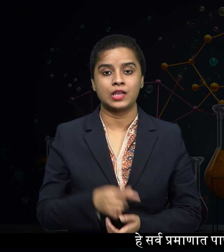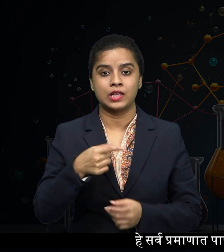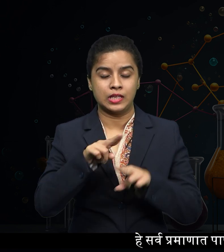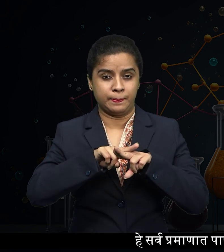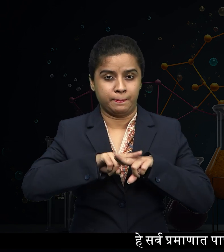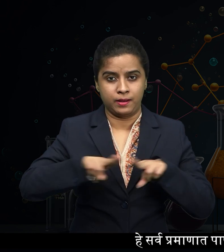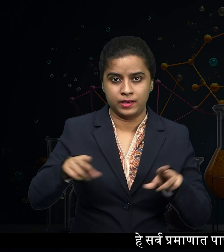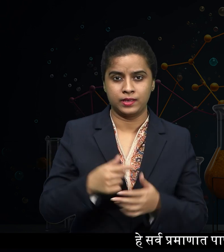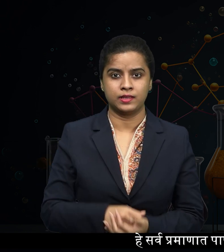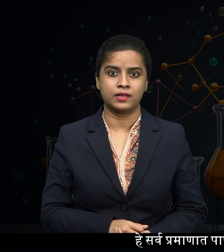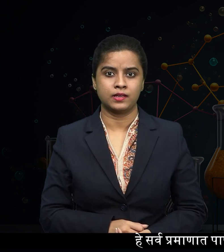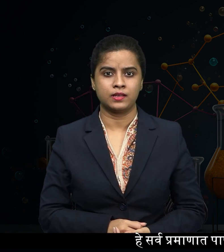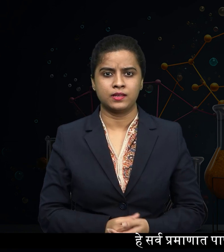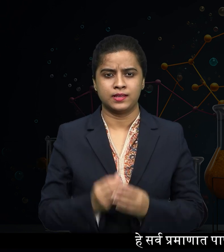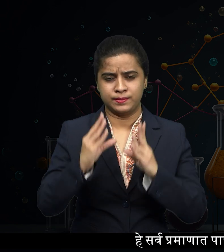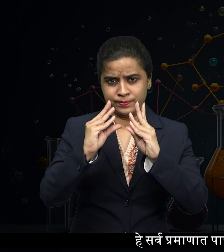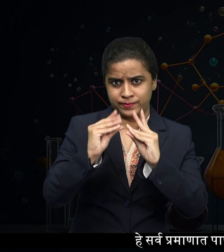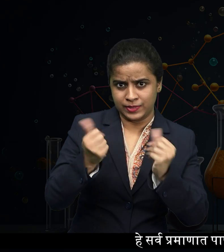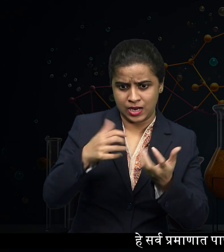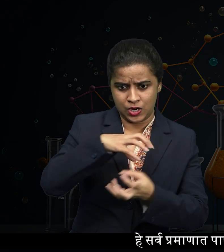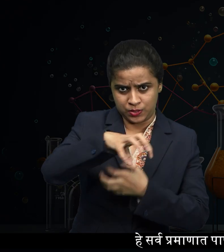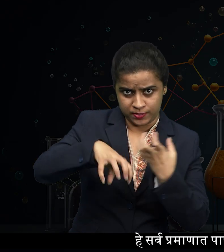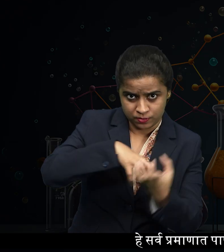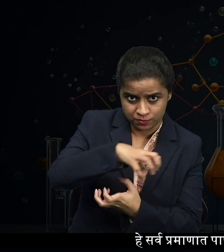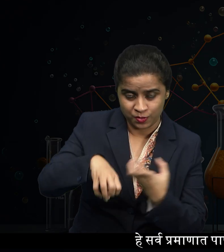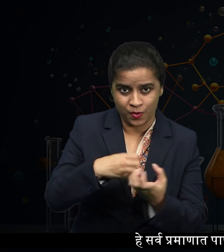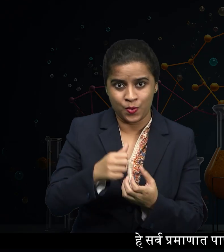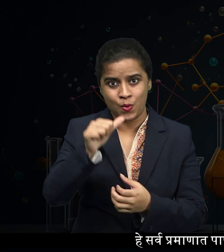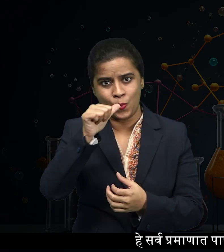हे सर्व प्रमाणात पाण्याने पूर्णपणे मिसळण्यायोग्य आहे.